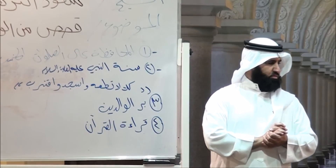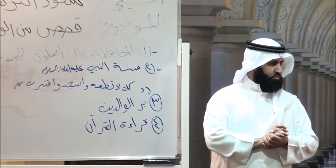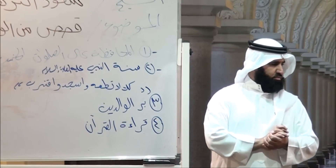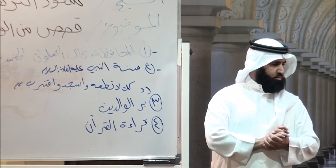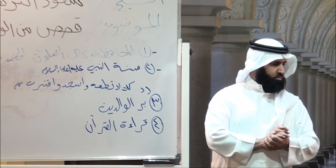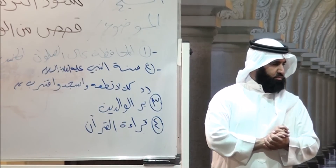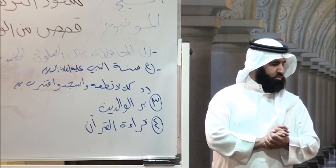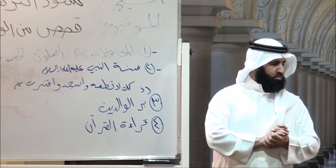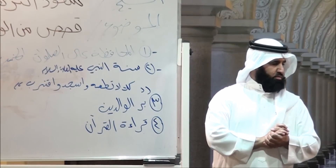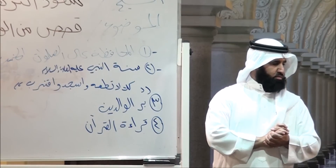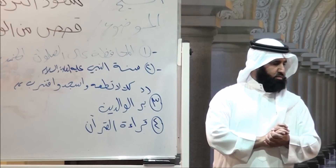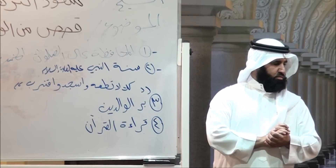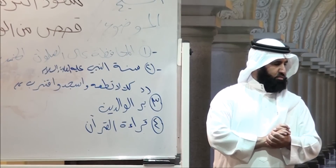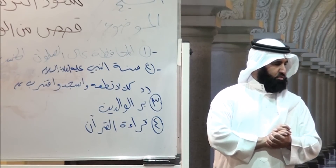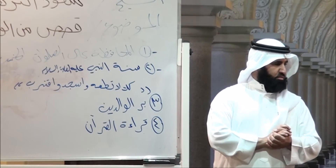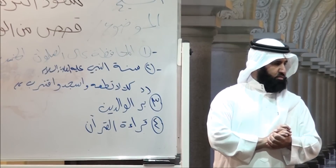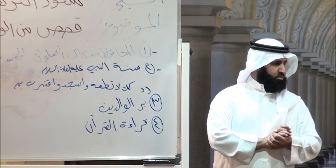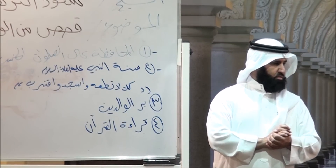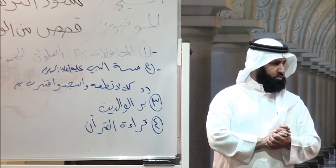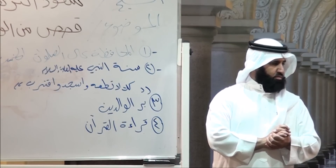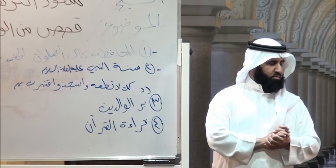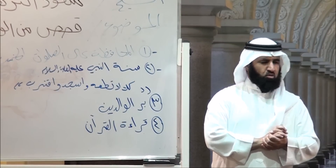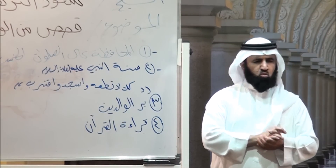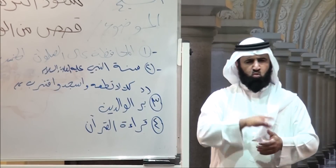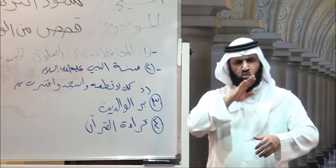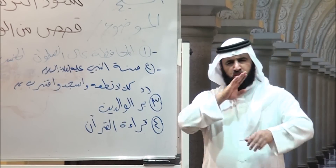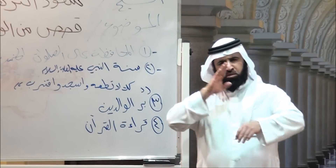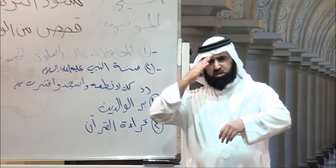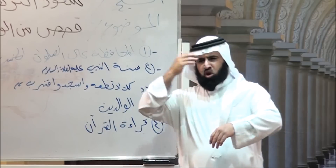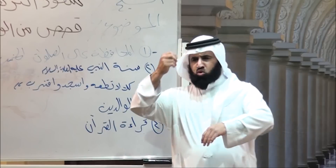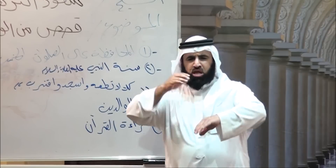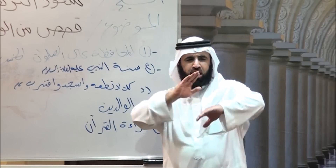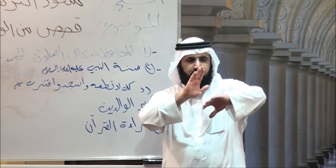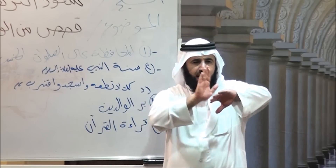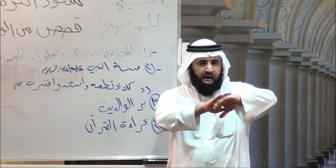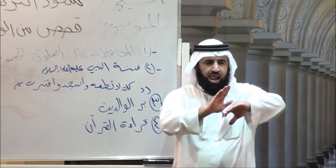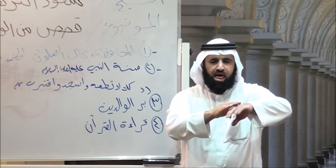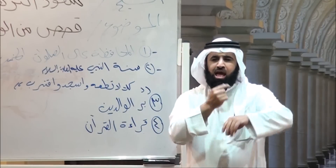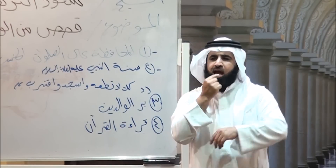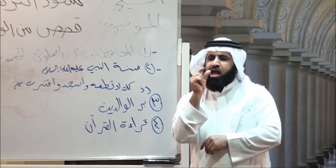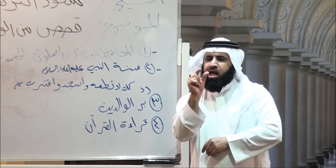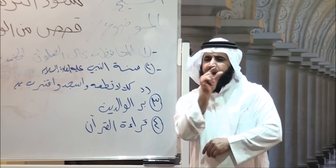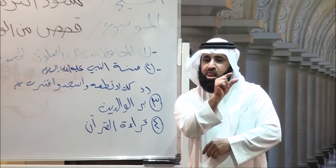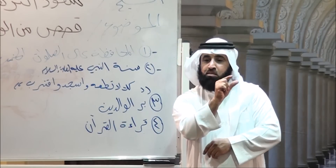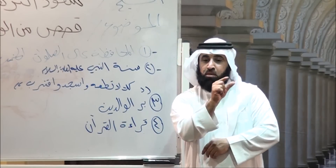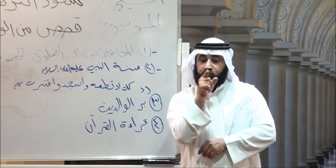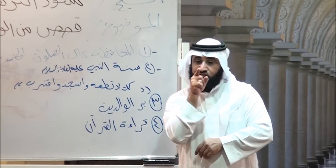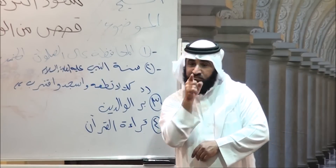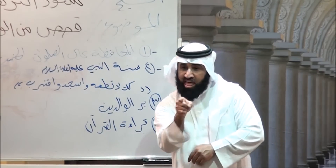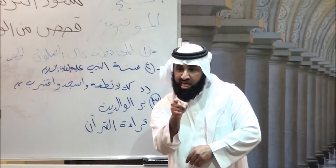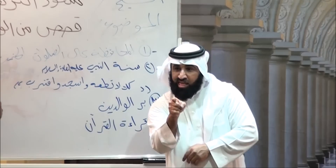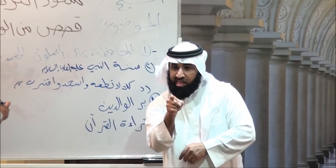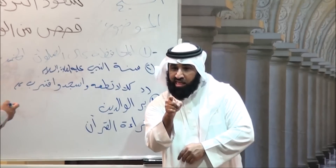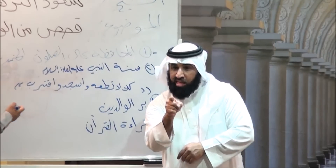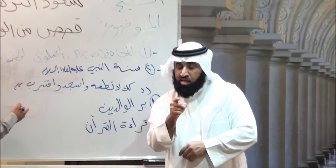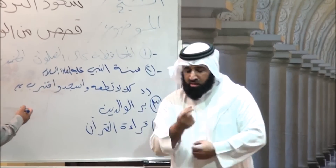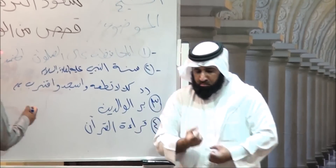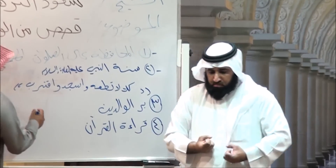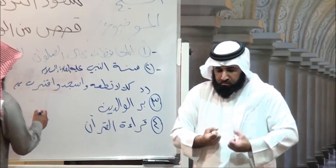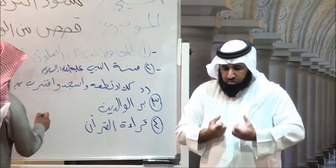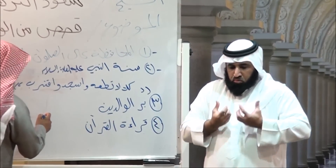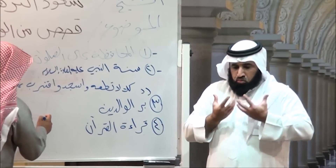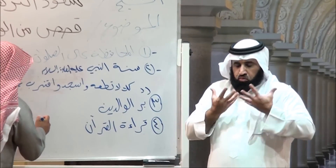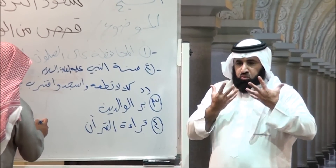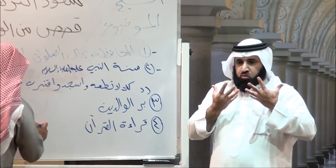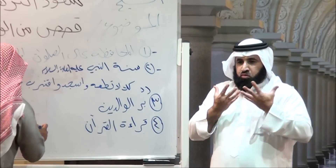فقال له النبي عليه الصلاة والسلام: ألا أعلمك كلمات إذا قلتها فرج الله